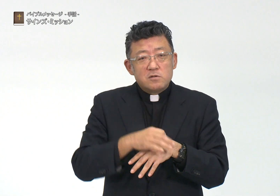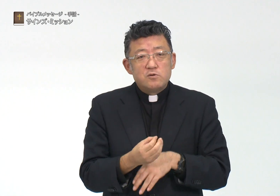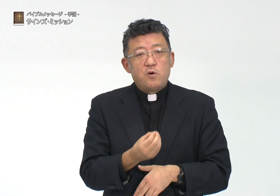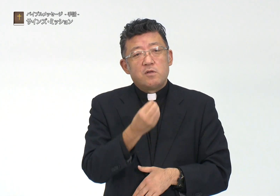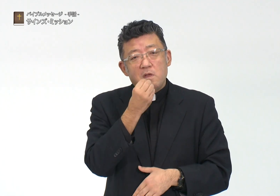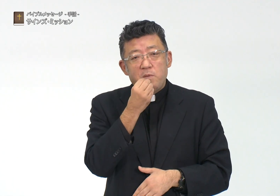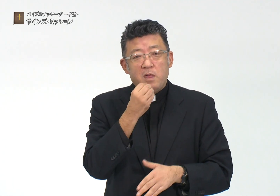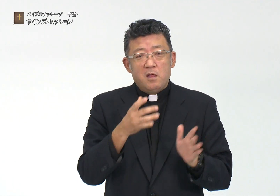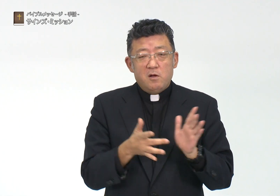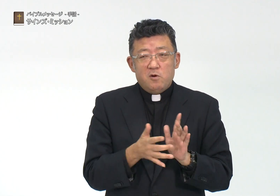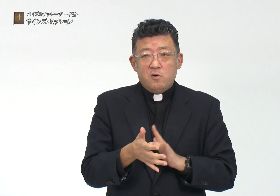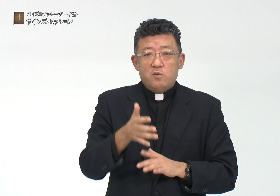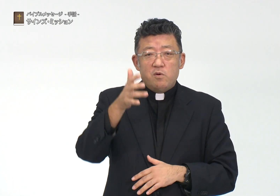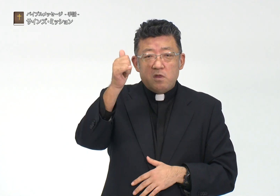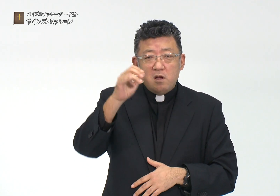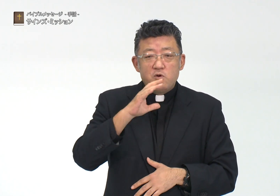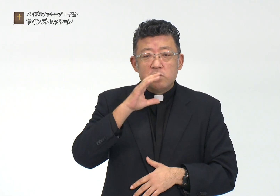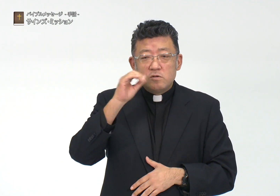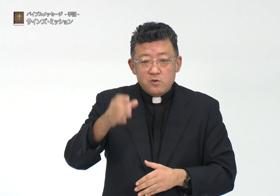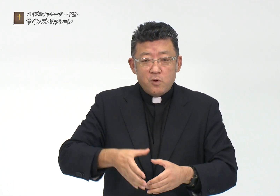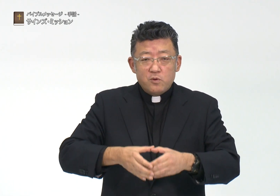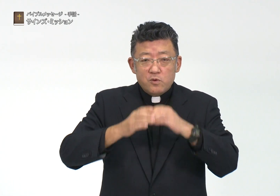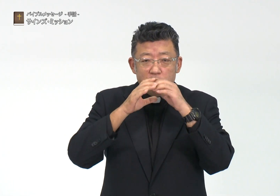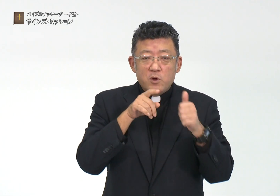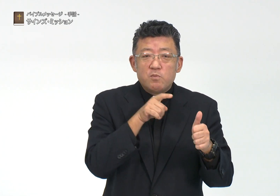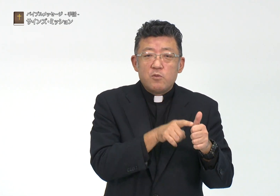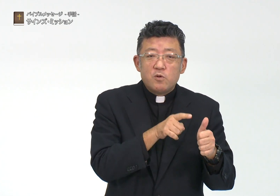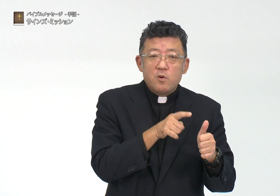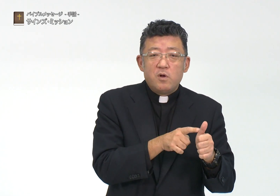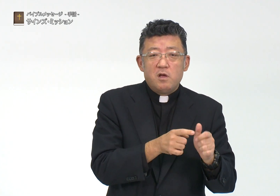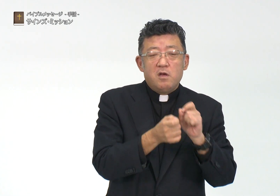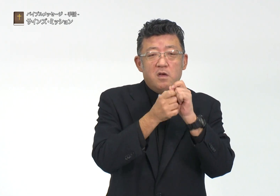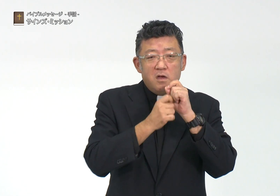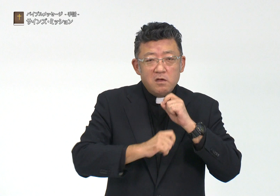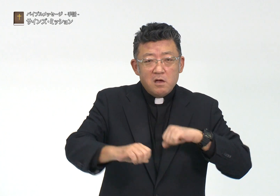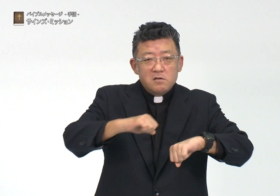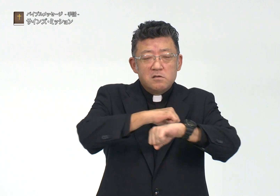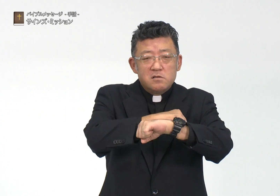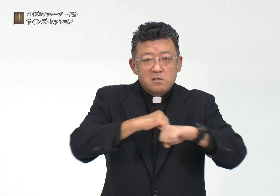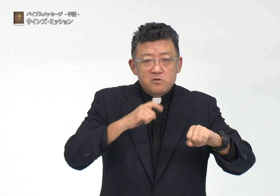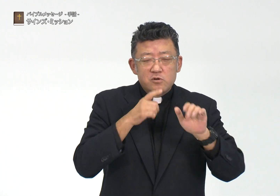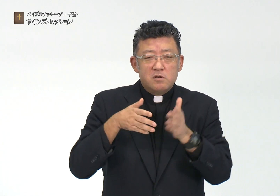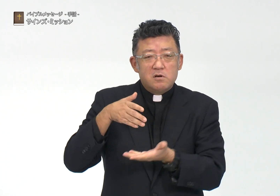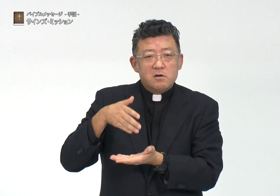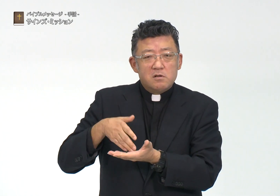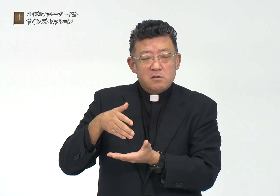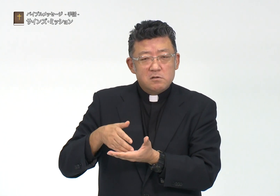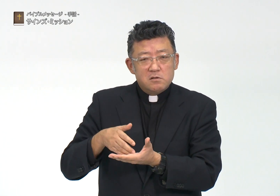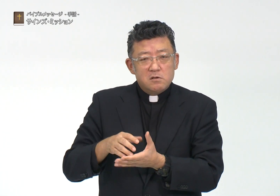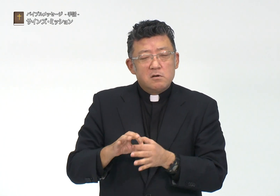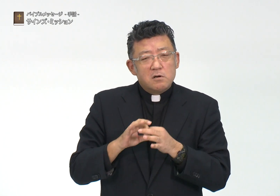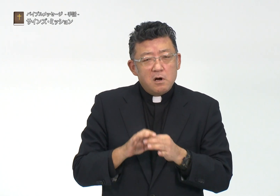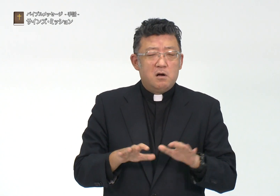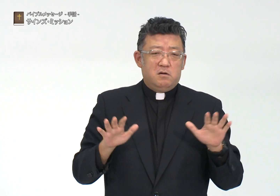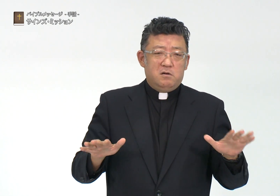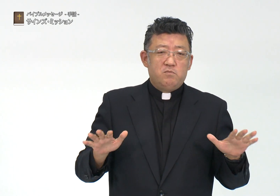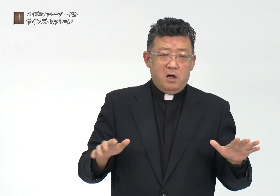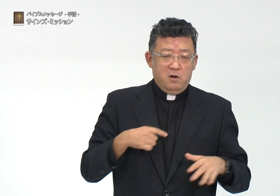イエスがわたしの肉を食べ私の乳を飲んものはえいえんの命を持っていますと